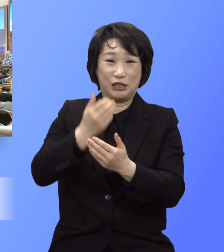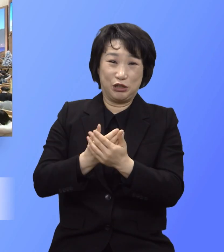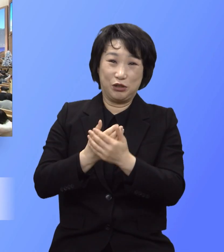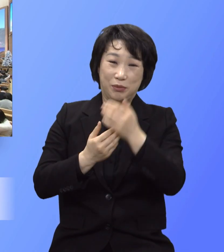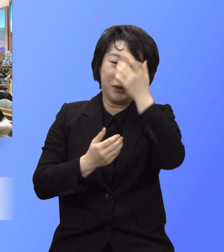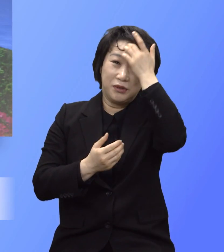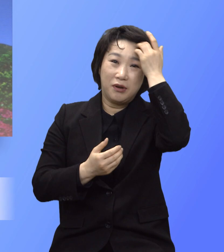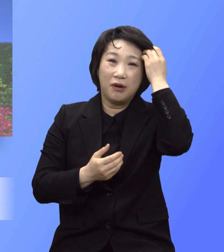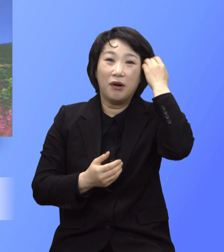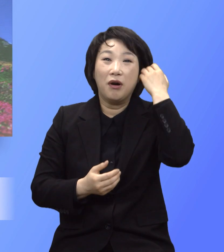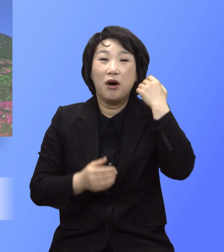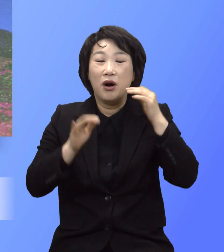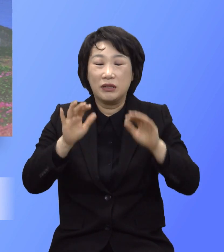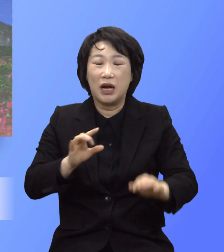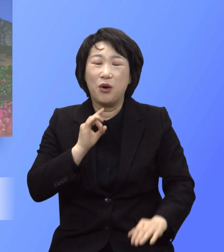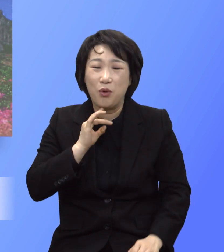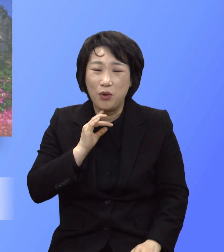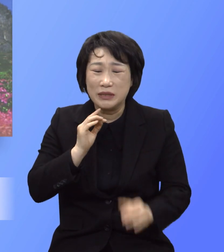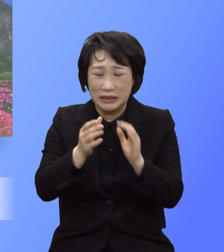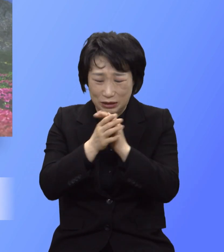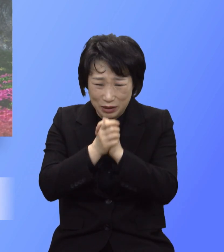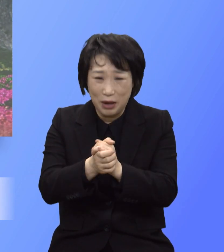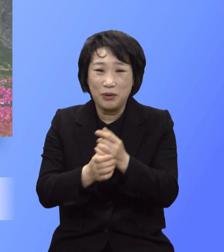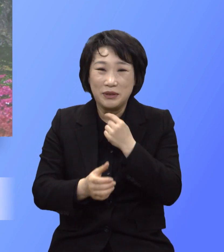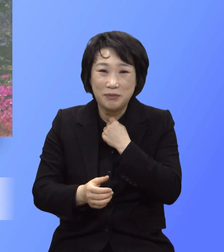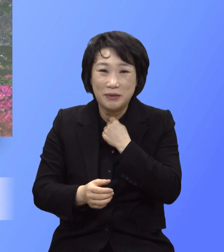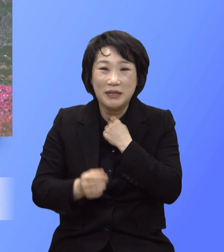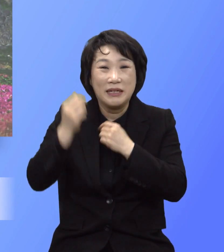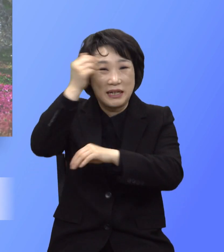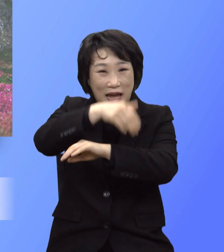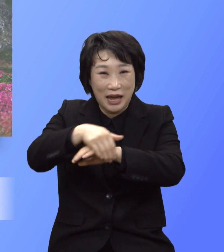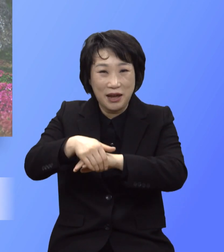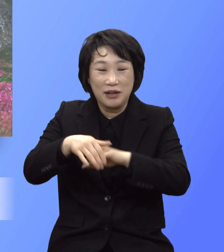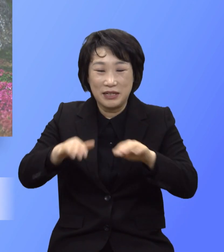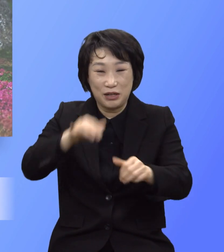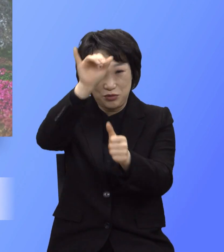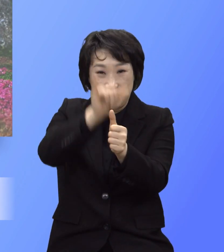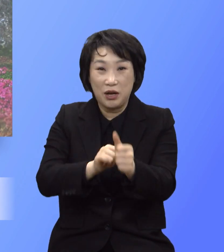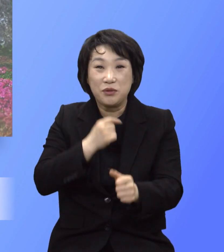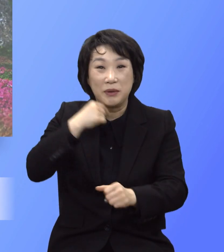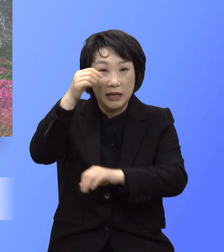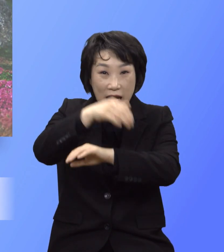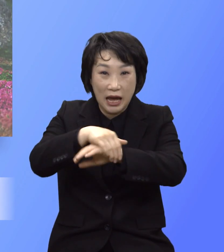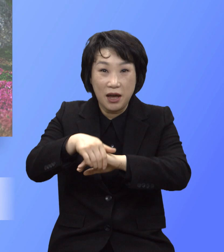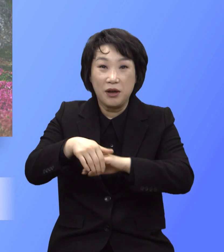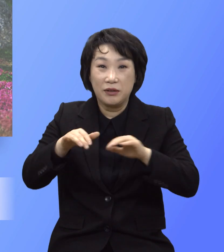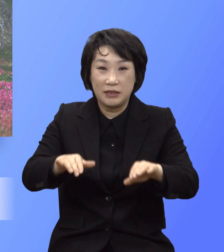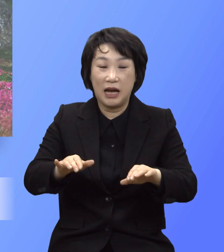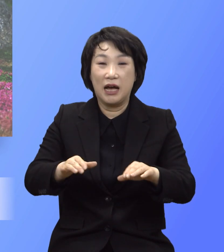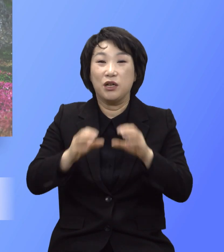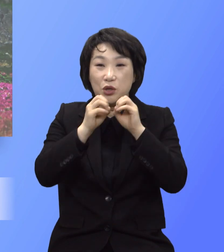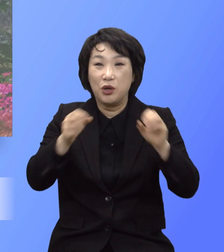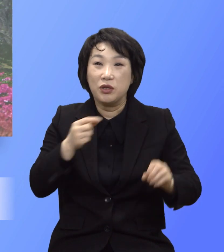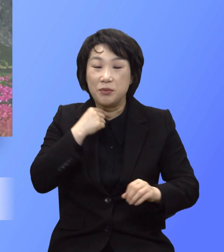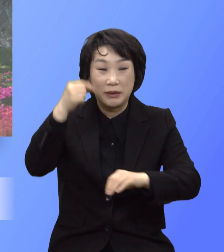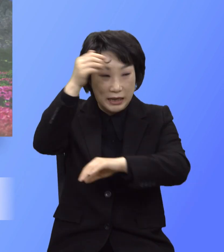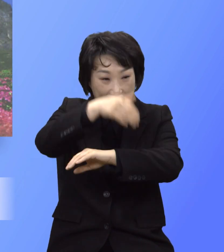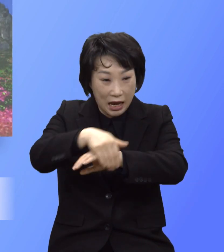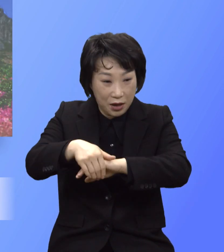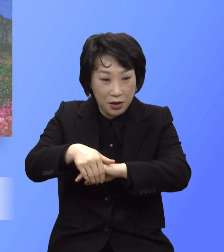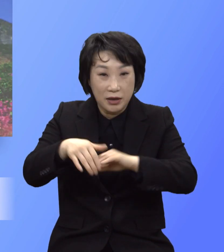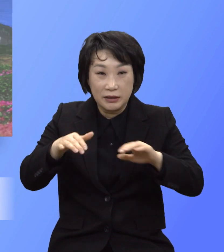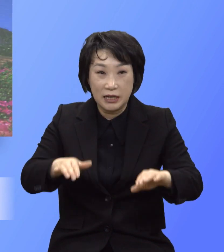하옵소서. 오직 기도하고자 하는 설계, 충성하고자 하는 설계, 전도하고자 하는